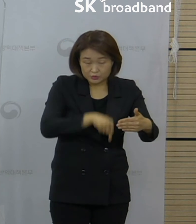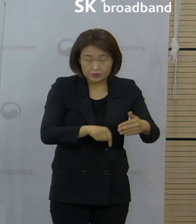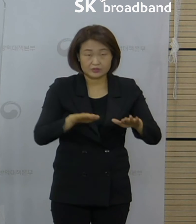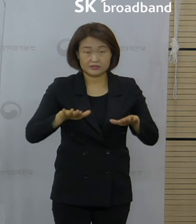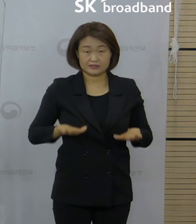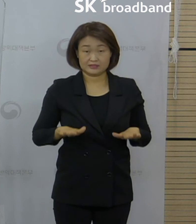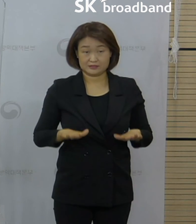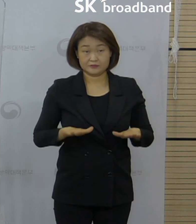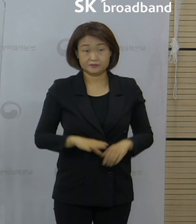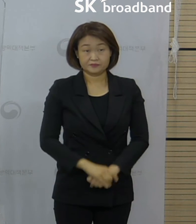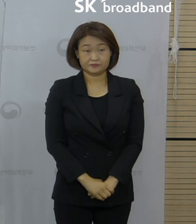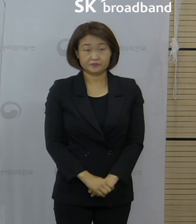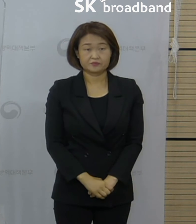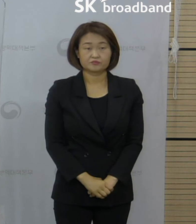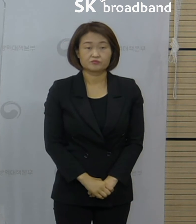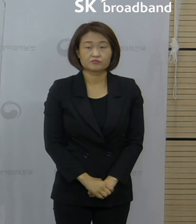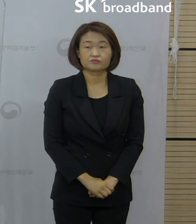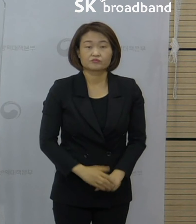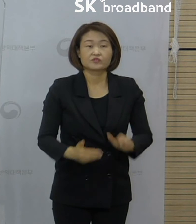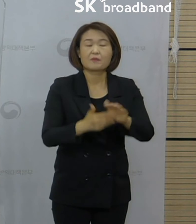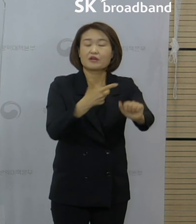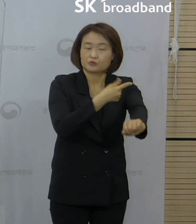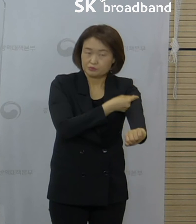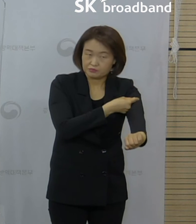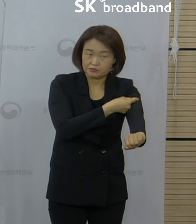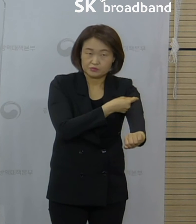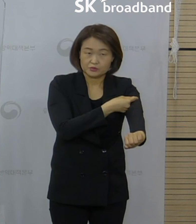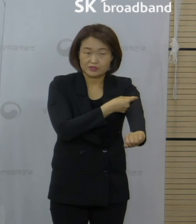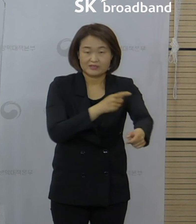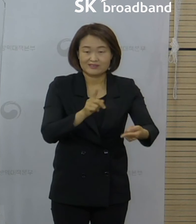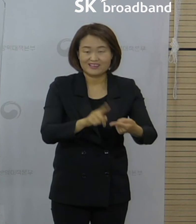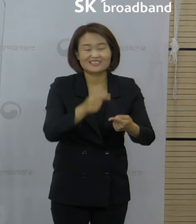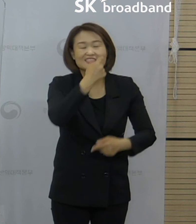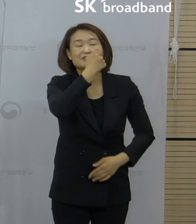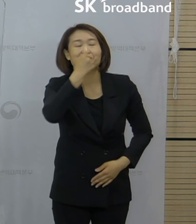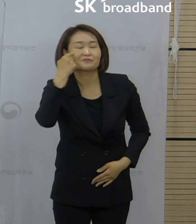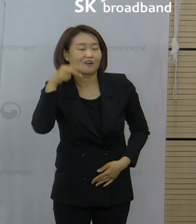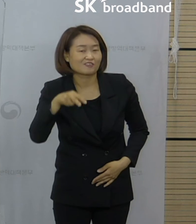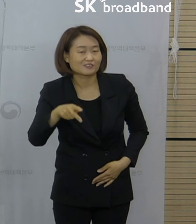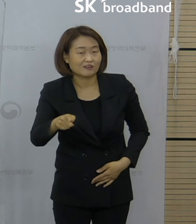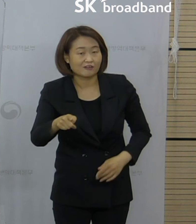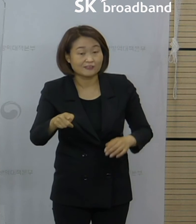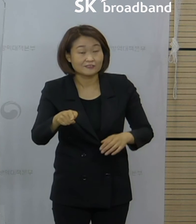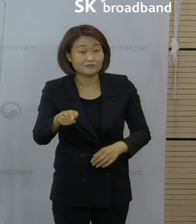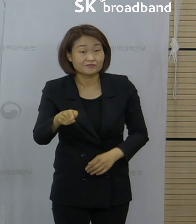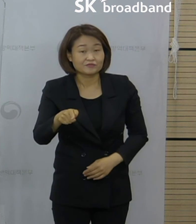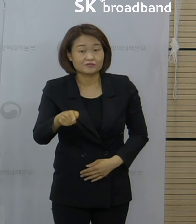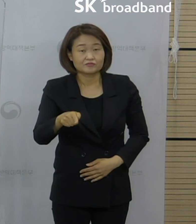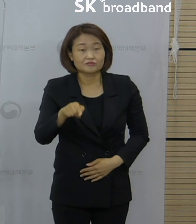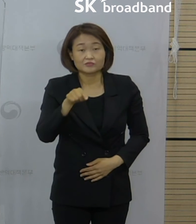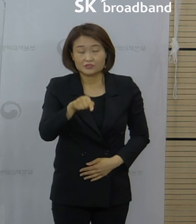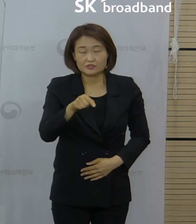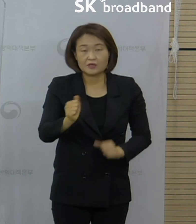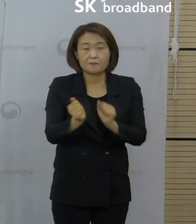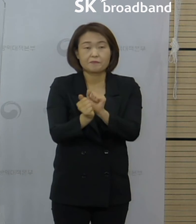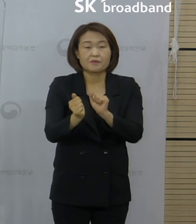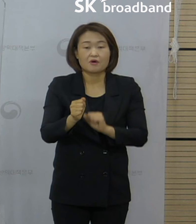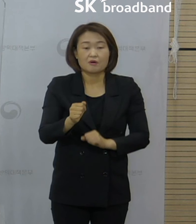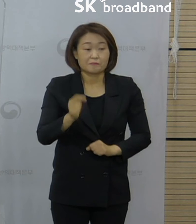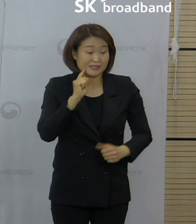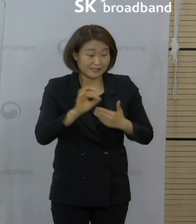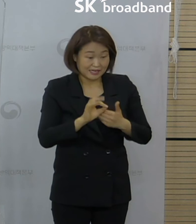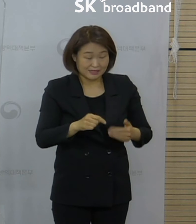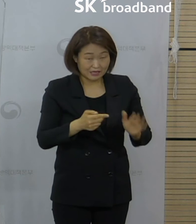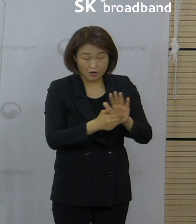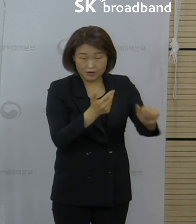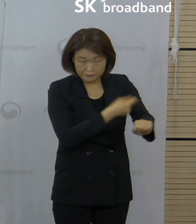있는 것은 어떤 예방접종에 대한 증명서이고 이것을 활용하는 방안에 대해서는 방역조치 증명서를 가진 분들에